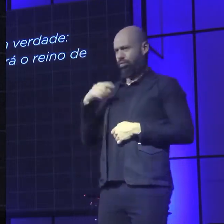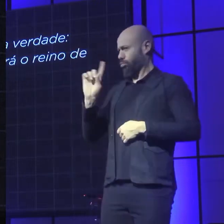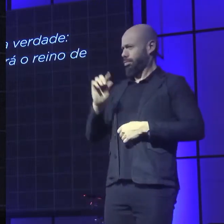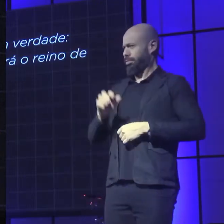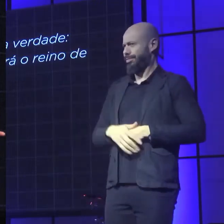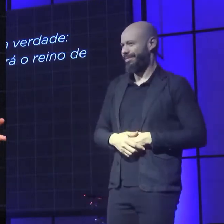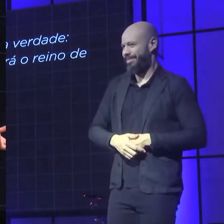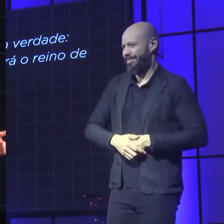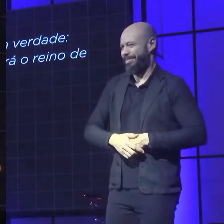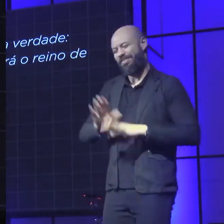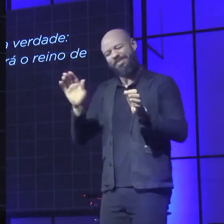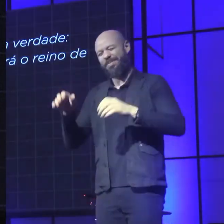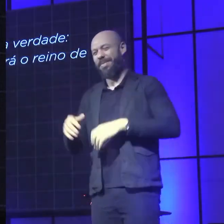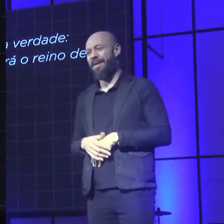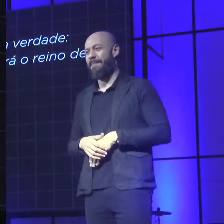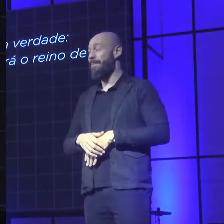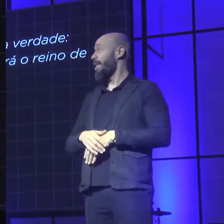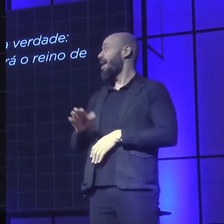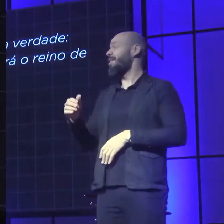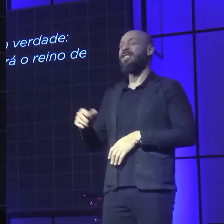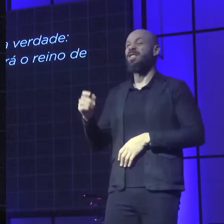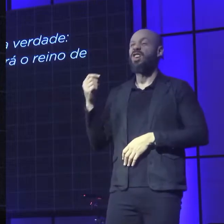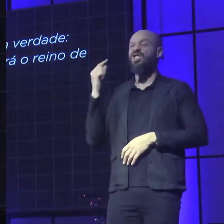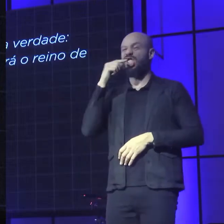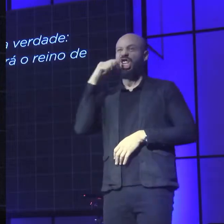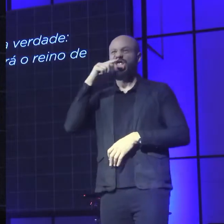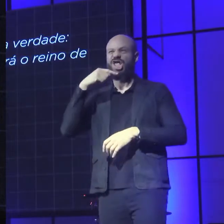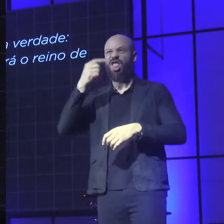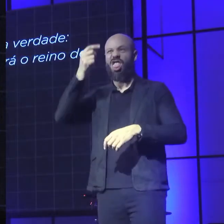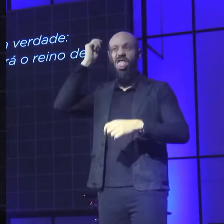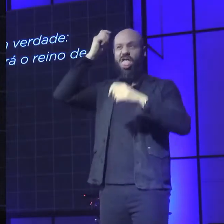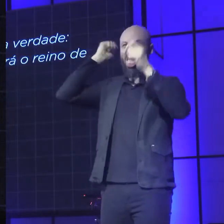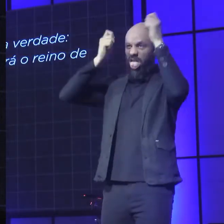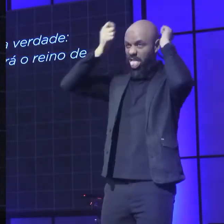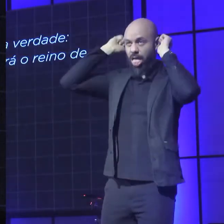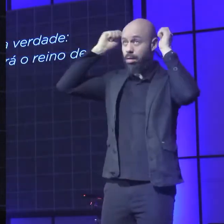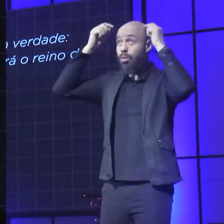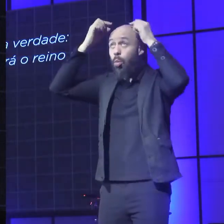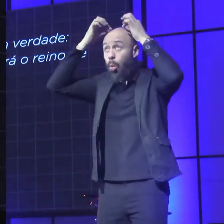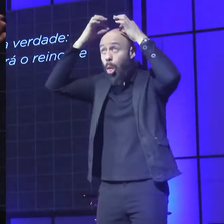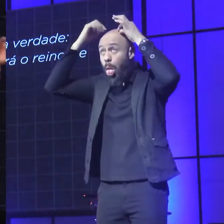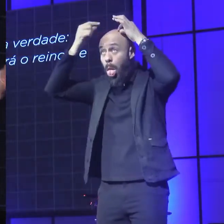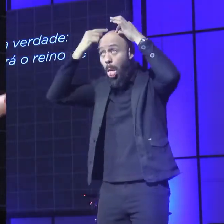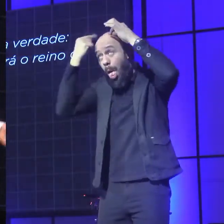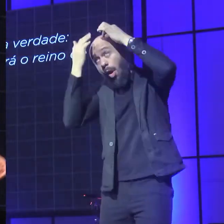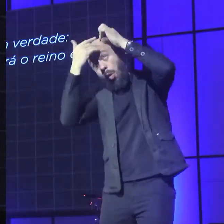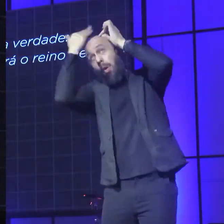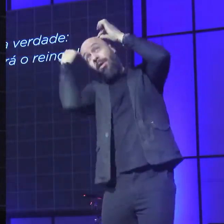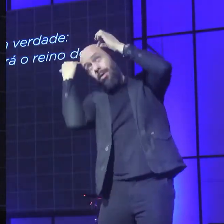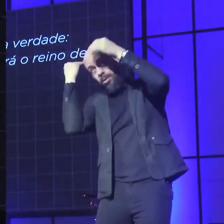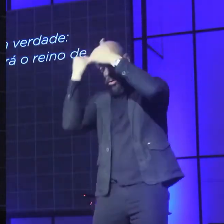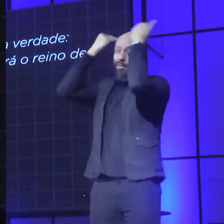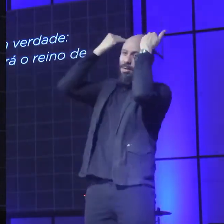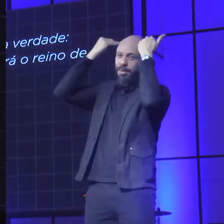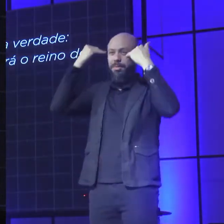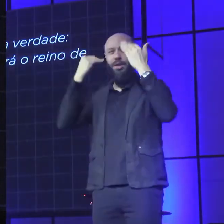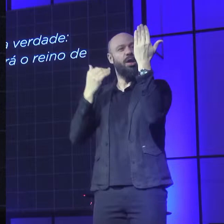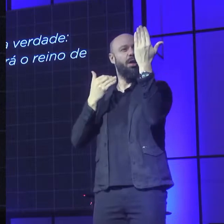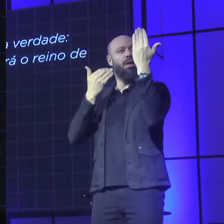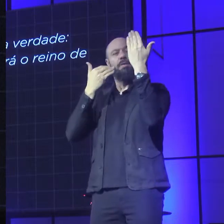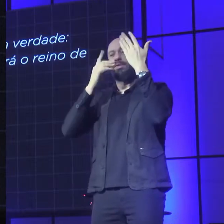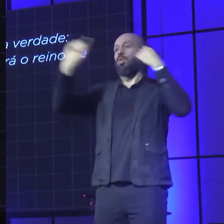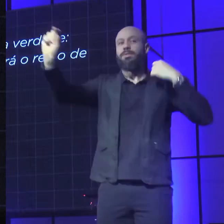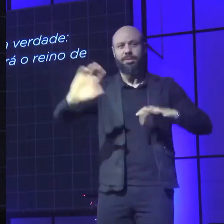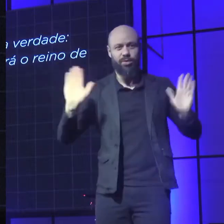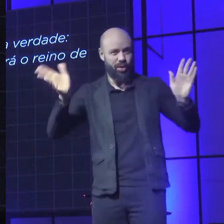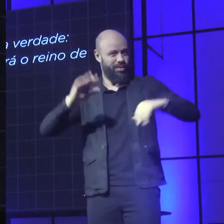Eu não fico me admirando muito, eu estou escovando os dentes, penteando o cabelo, tem pouco cabelo, mas é questão de segundo e sai da frente do espelho. Mas devido a esse negócio